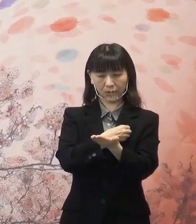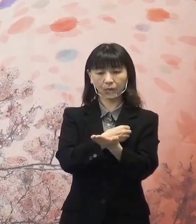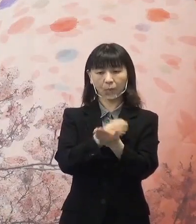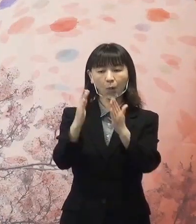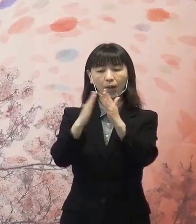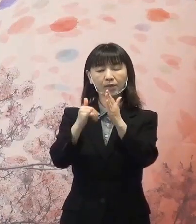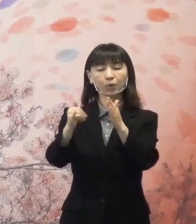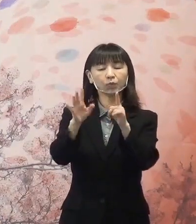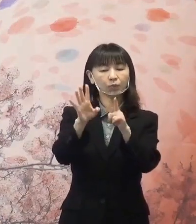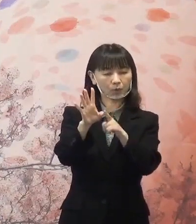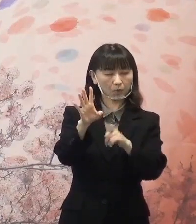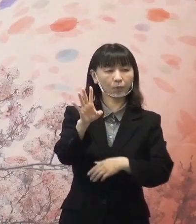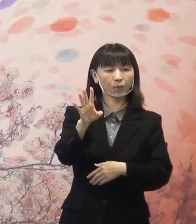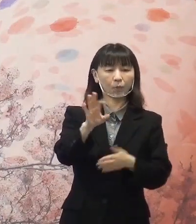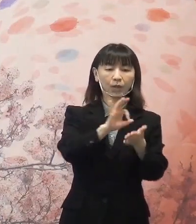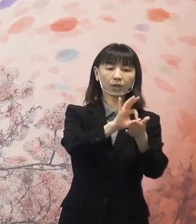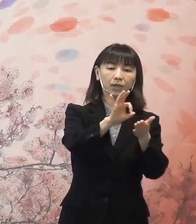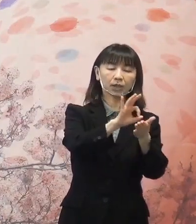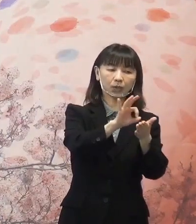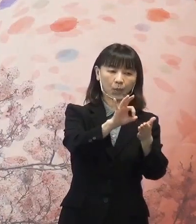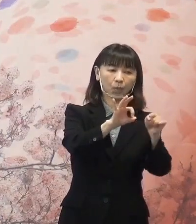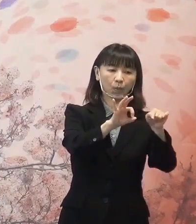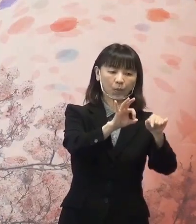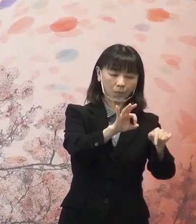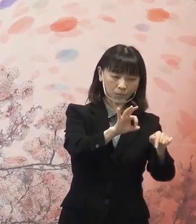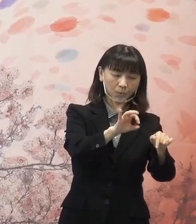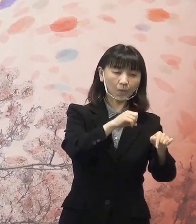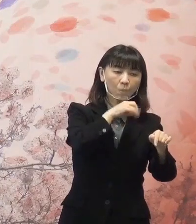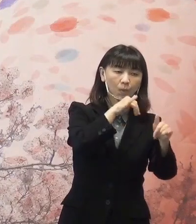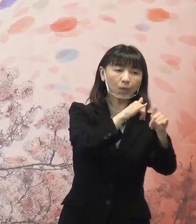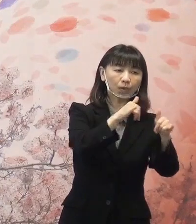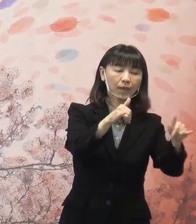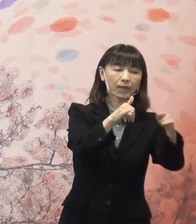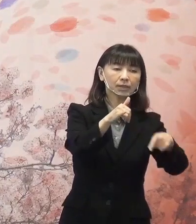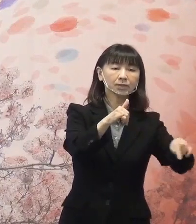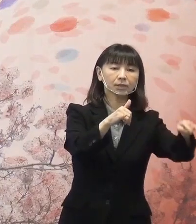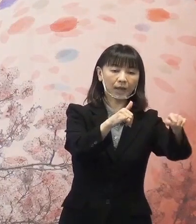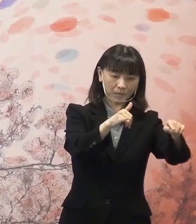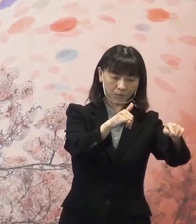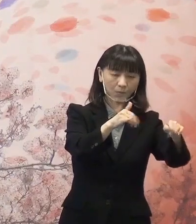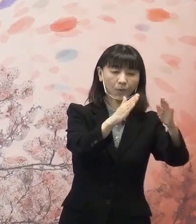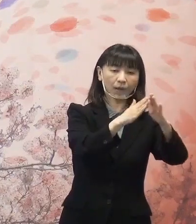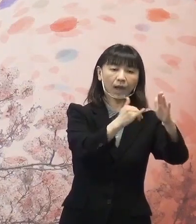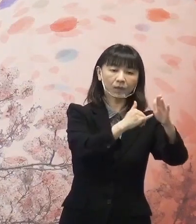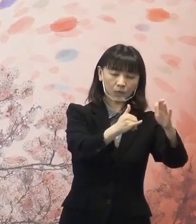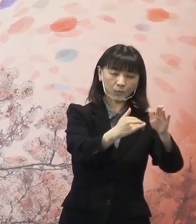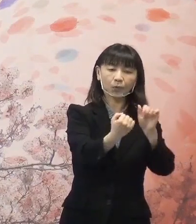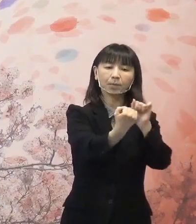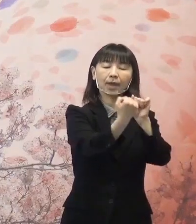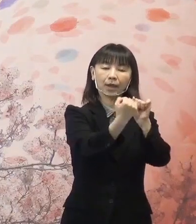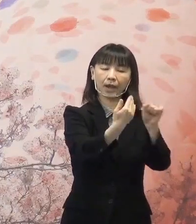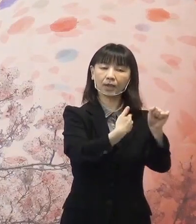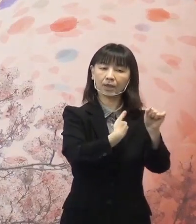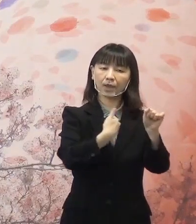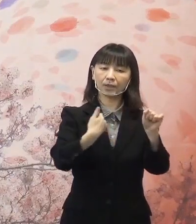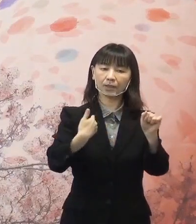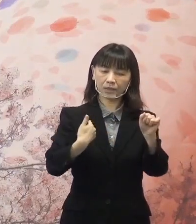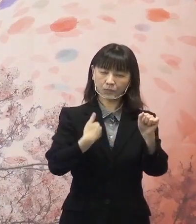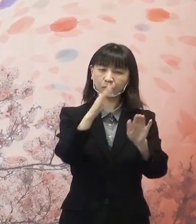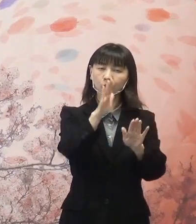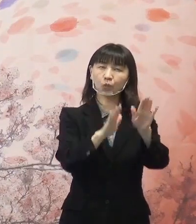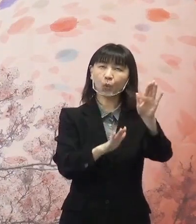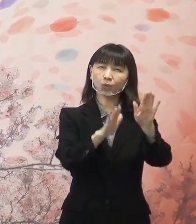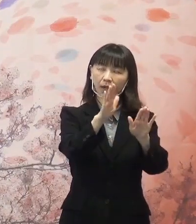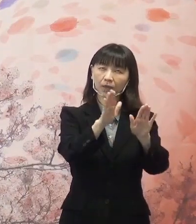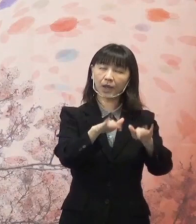あとその利用されている高齢者の方々の、はい、家族というか、そういう面会できる状態には